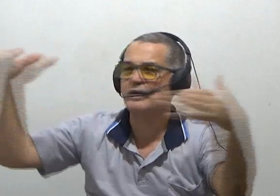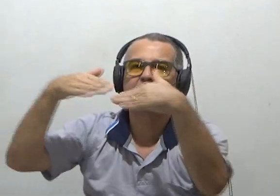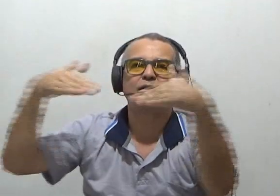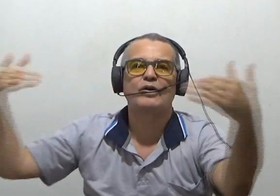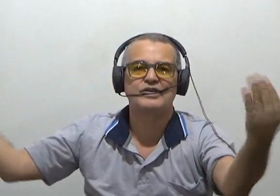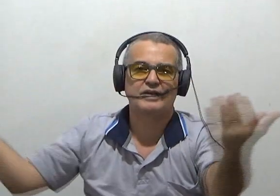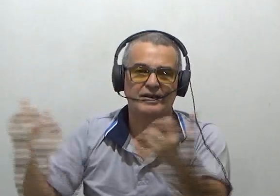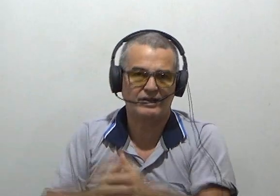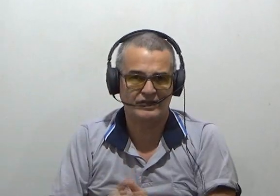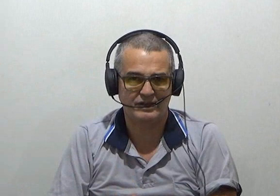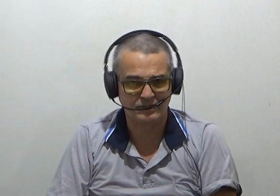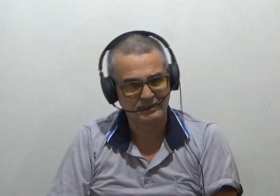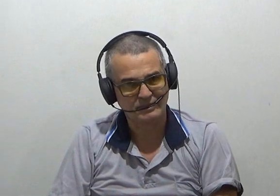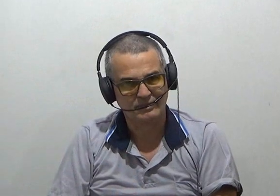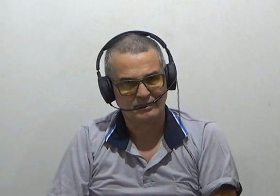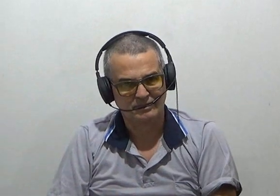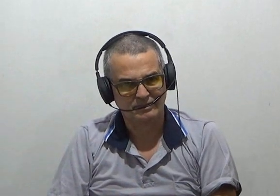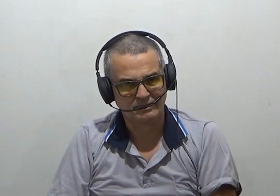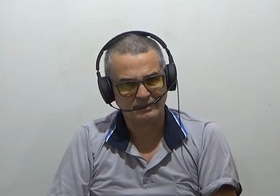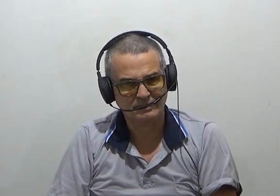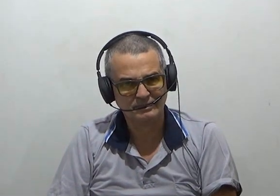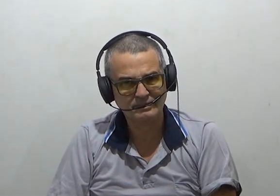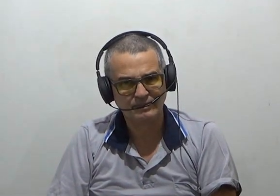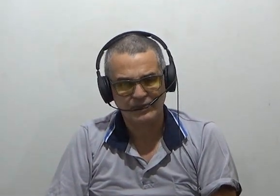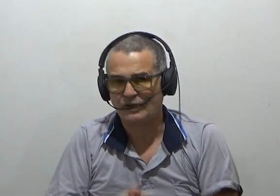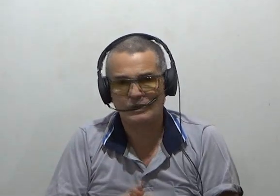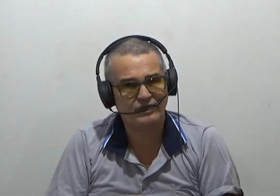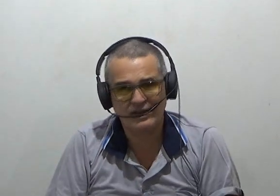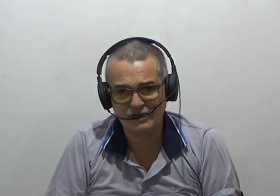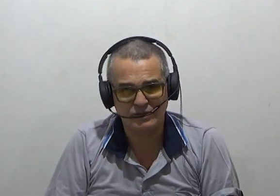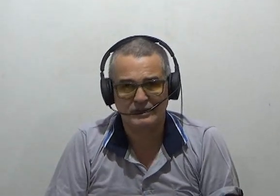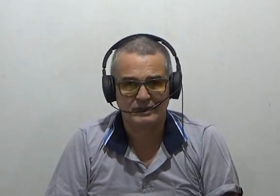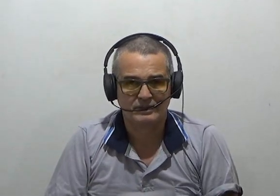junta, arruma e dá a lógica que ele está fazendo. Então não é fácil.